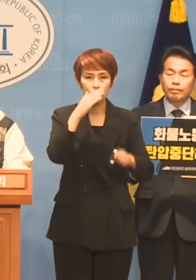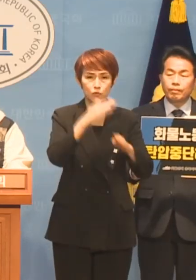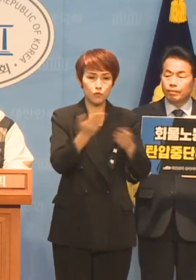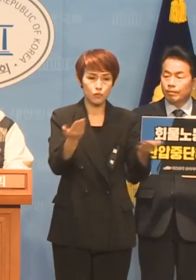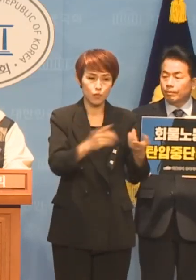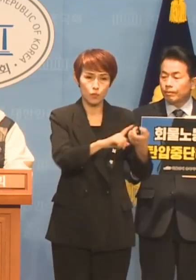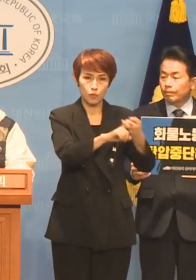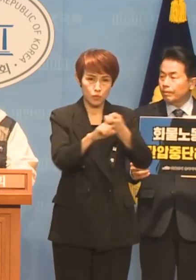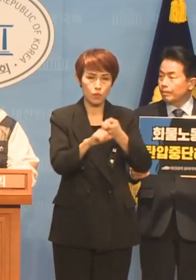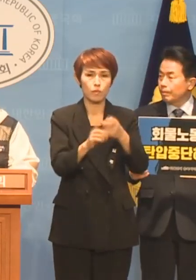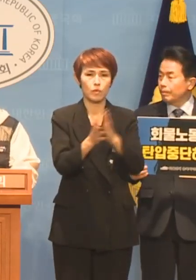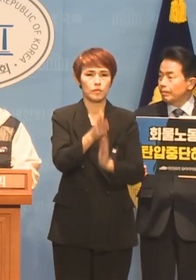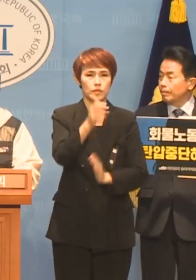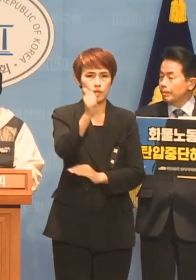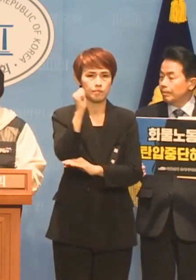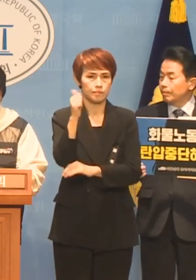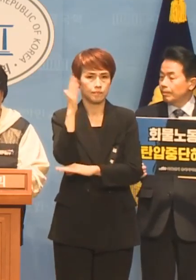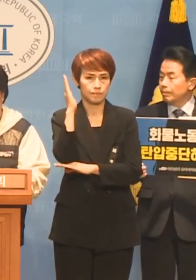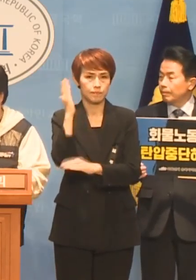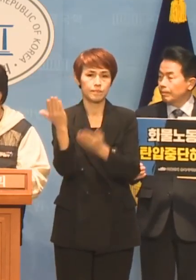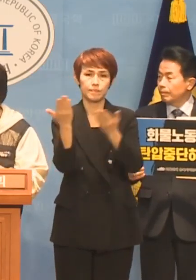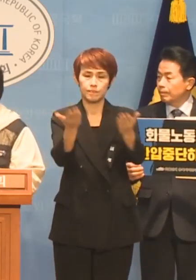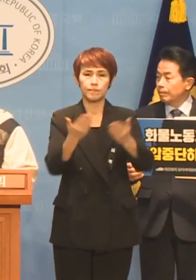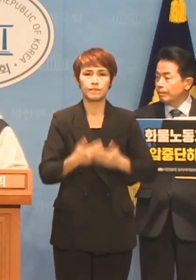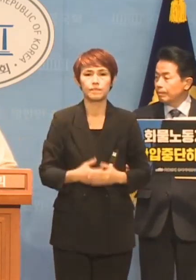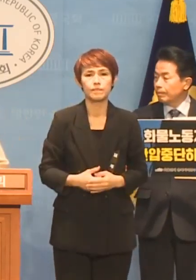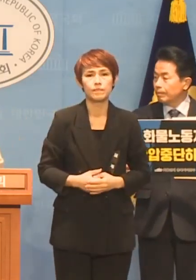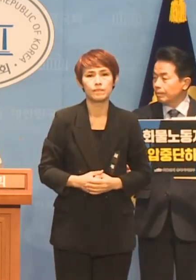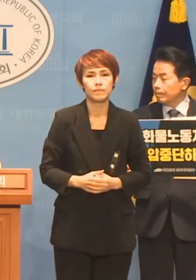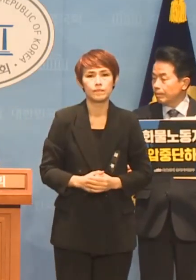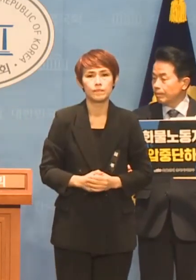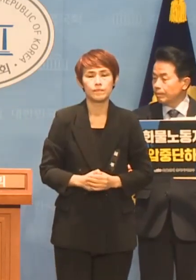이순홍 본부장님으로부터 발언을 들어보도록 하겠습니다.